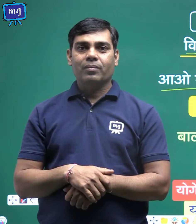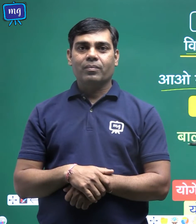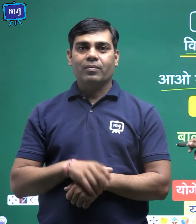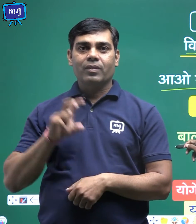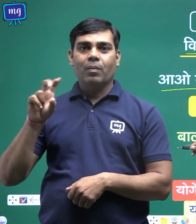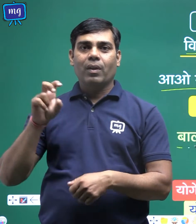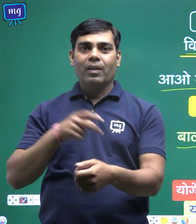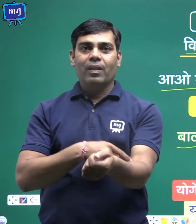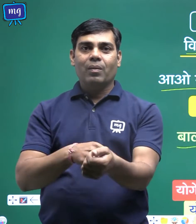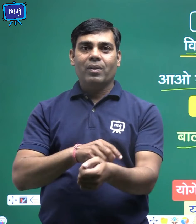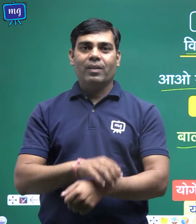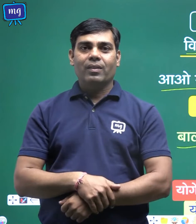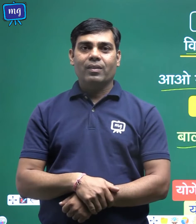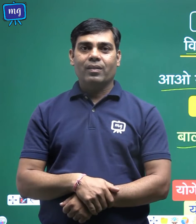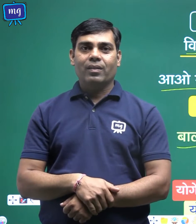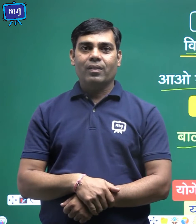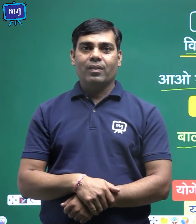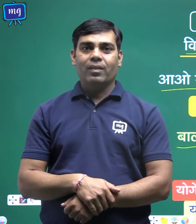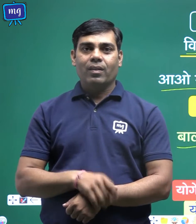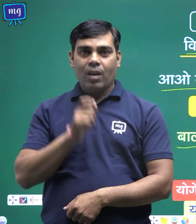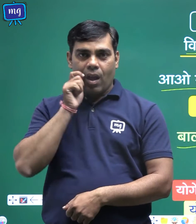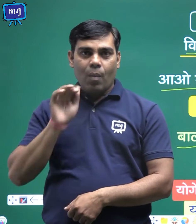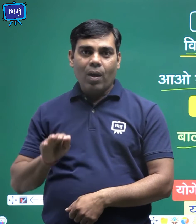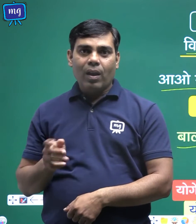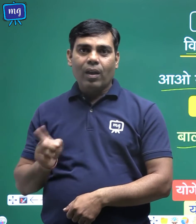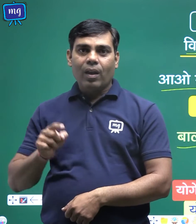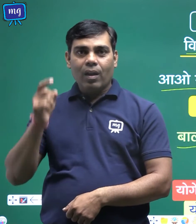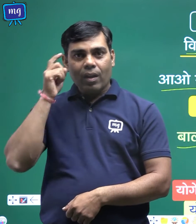पाठ का नाम है बालक का स्वप्न।